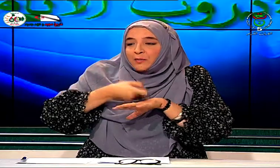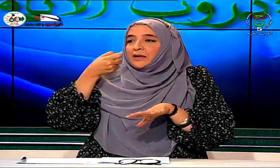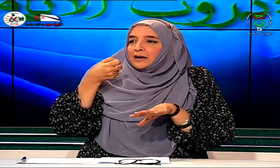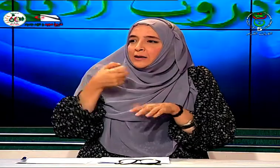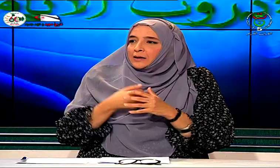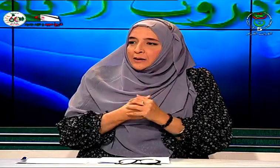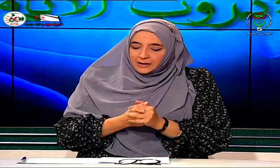ب